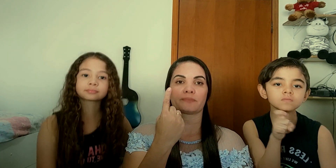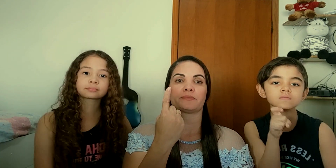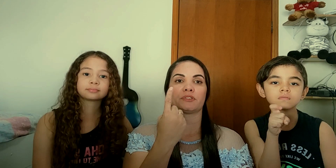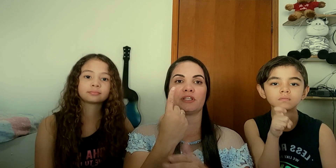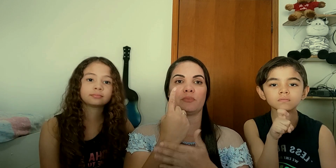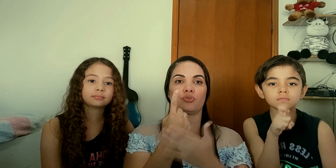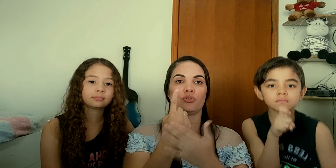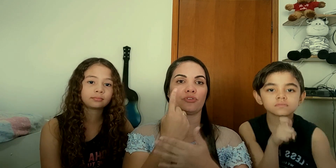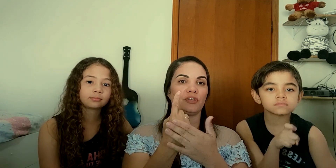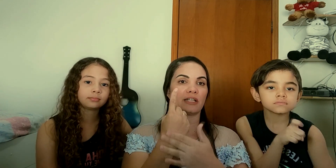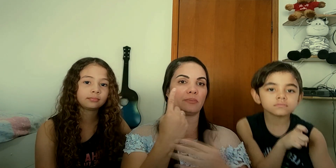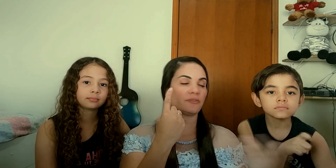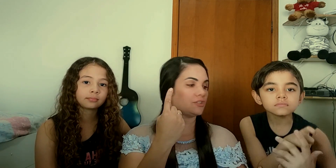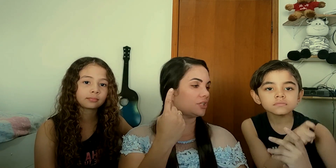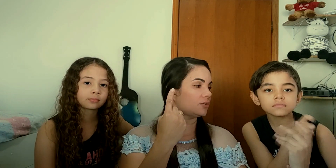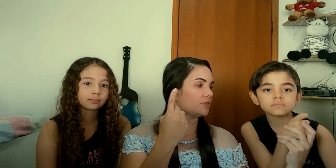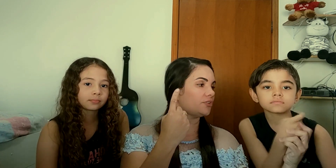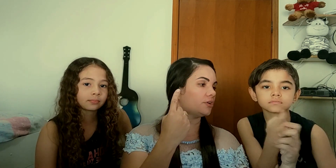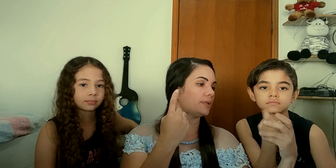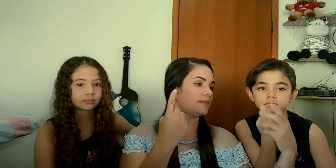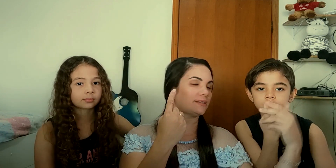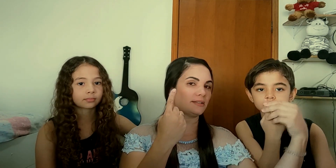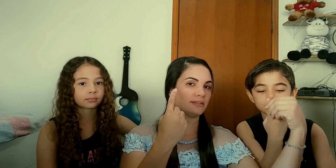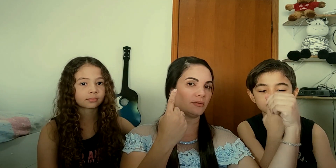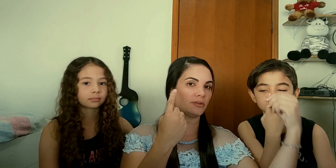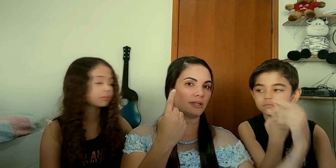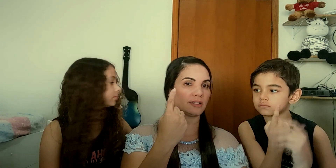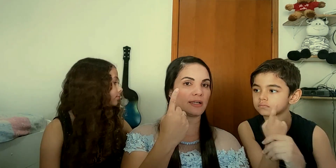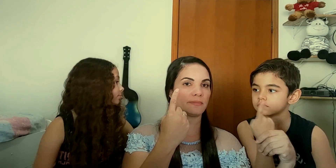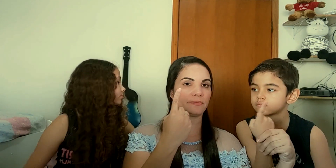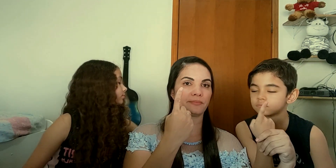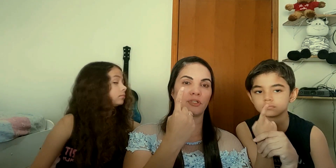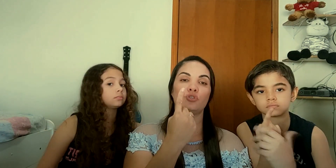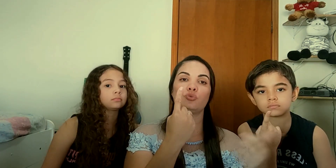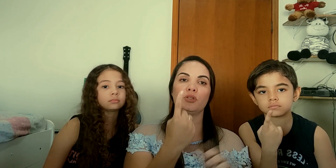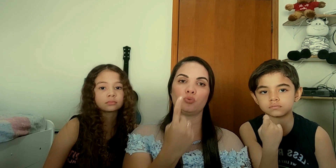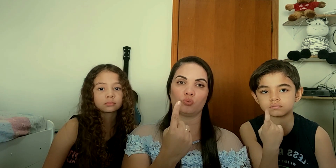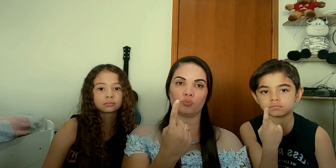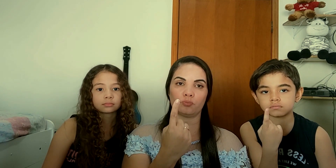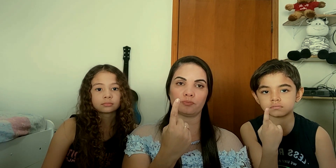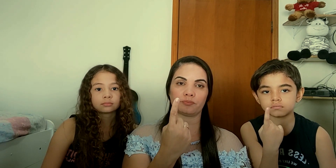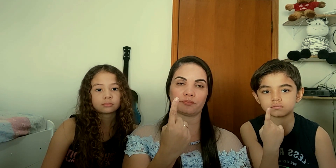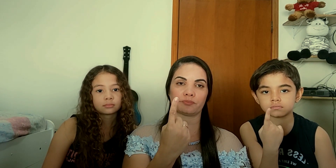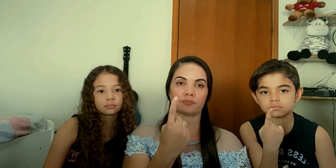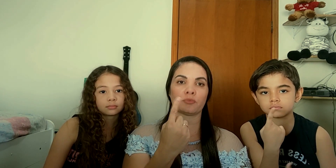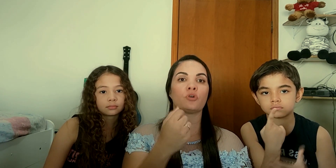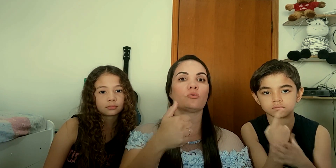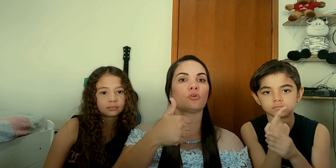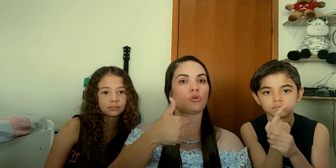Sempre o dorso virado para a frente. Enrico, assim, ó. Presta atenção agora, tá? Número um. Ou